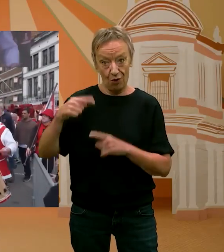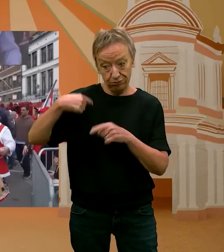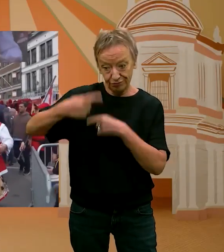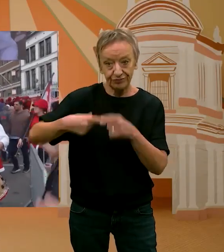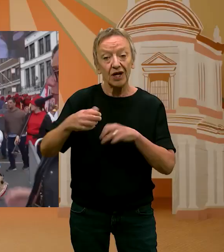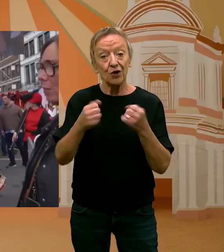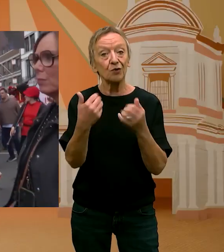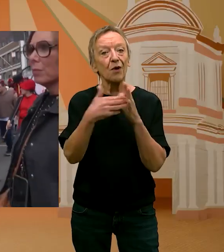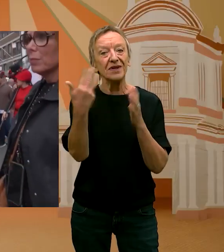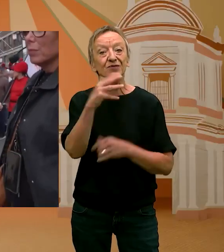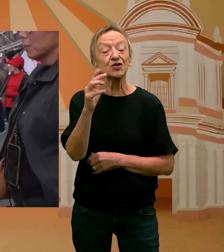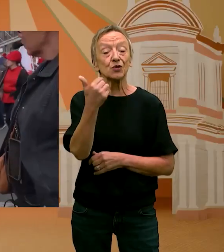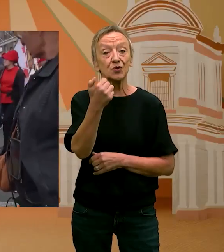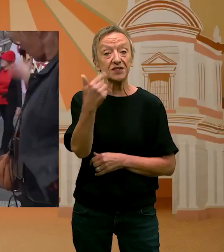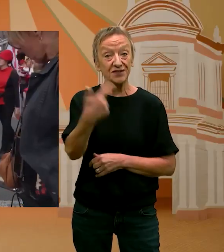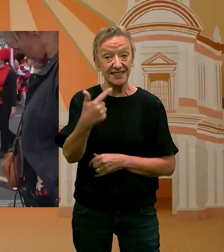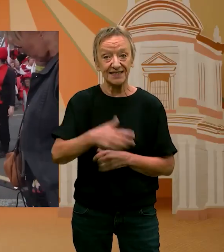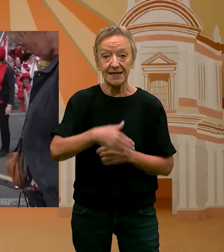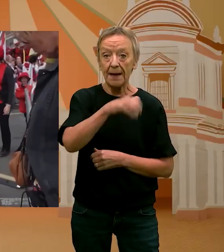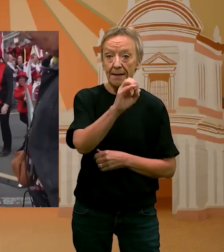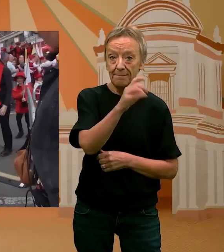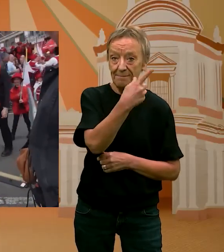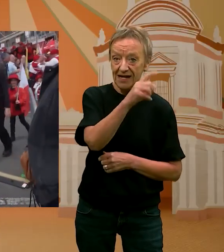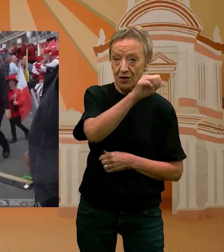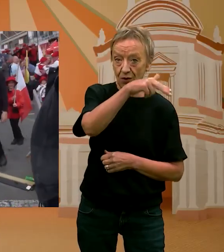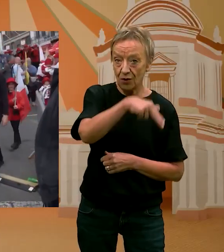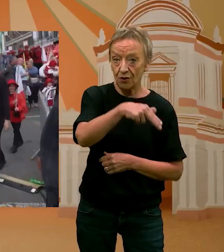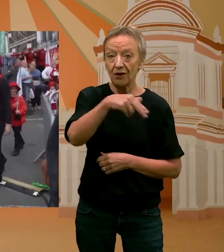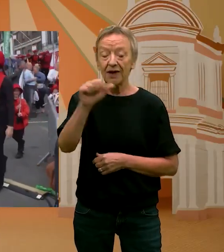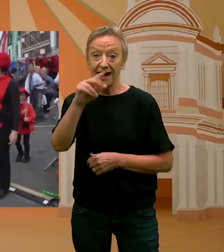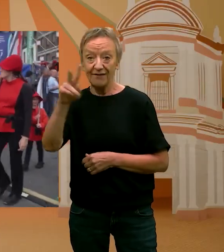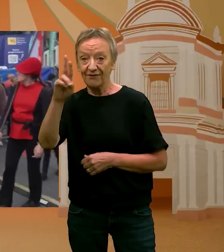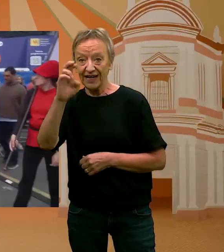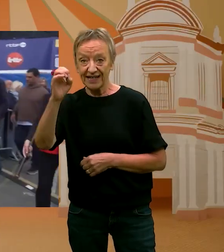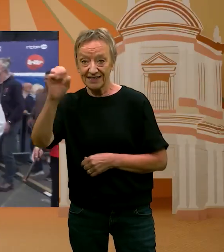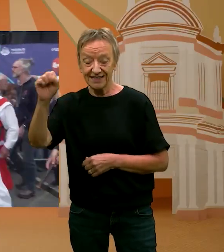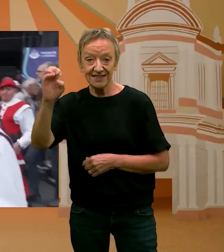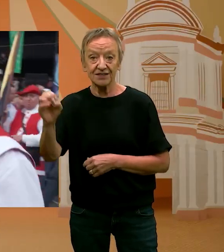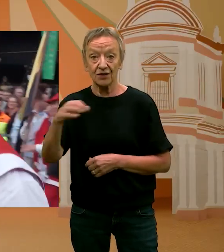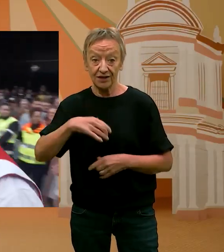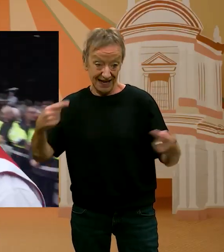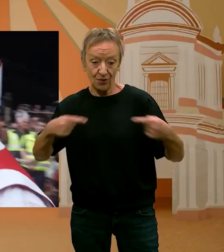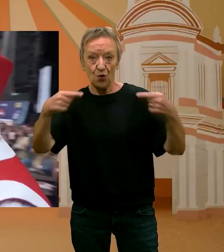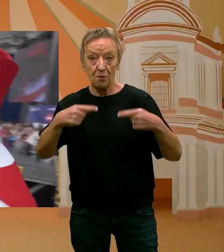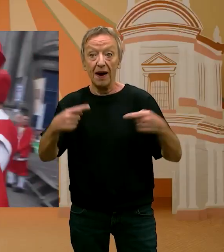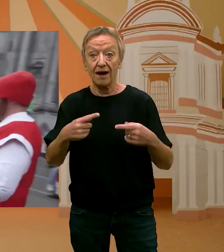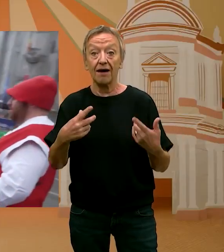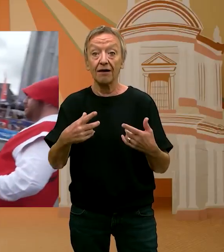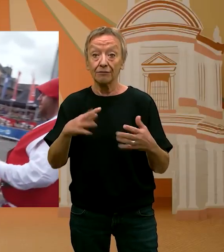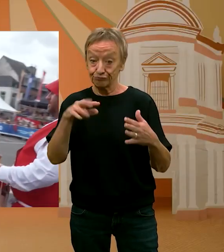Les Mélans et les Avresses se retrouvent pour un combat viril, spectaculaire, convivial. Il n'y aura qu'un seul vainqueur. Les jouteurs de la Société